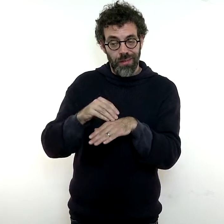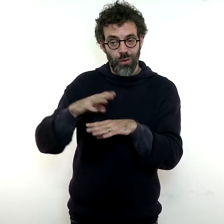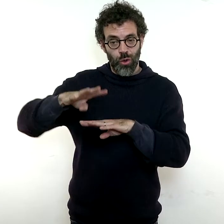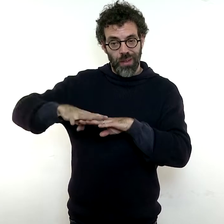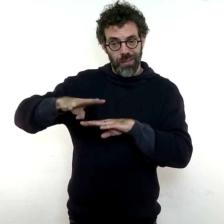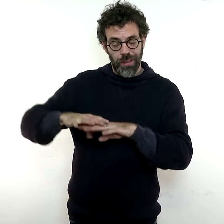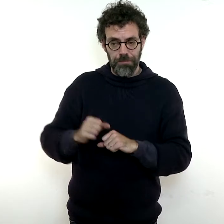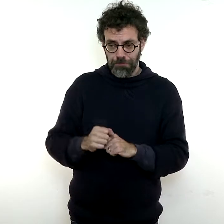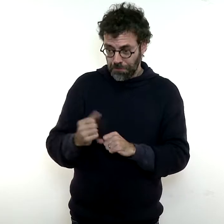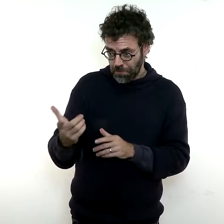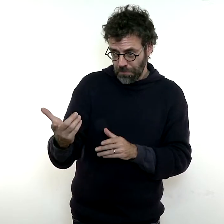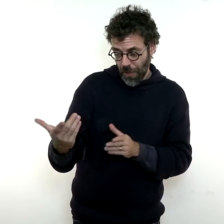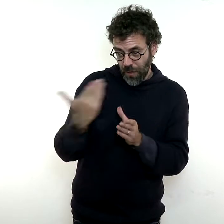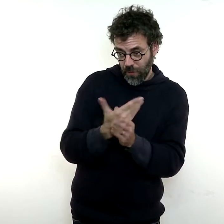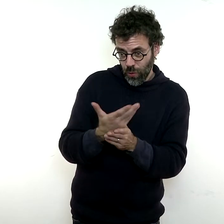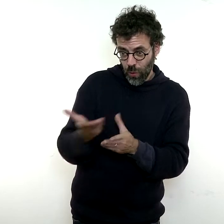Pas de demande d'intervention?